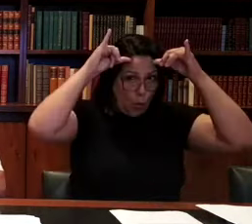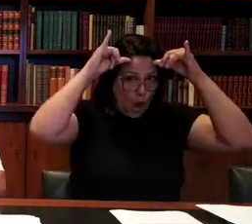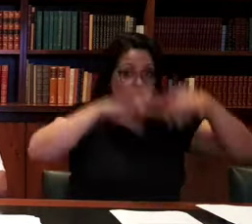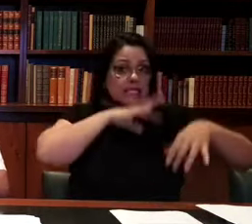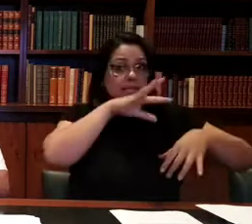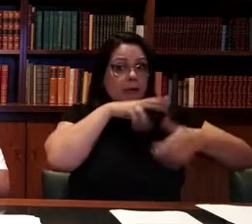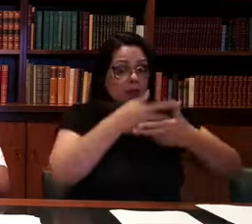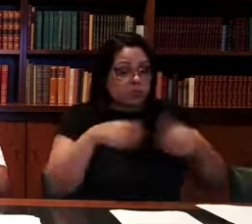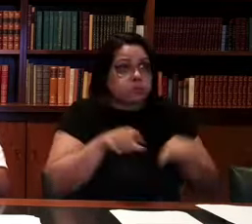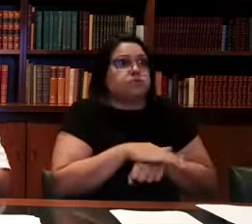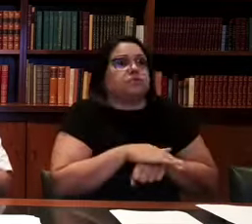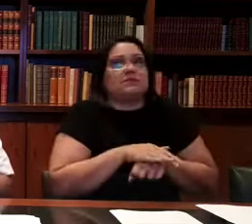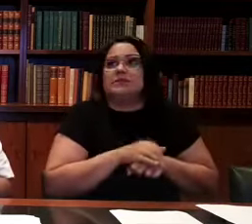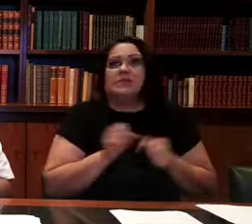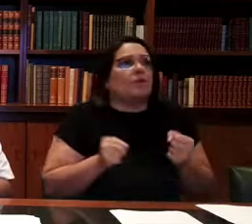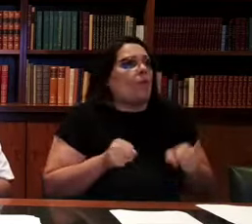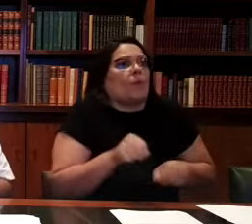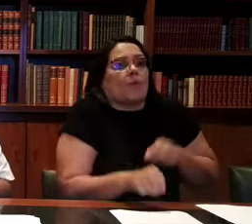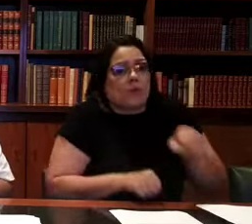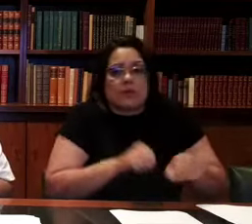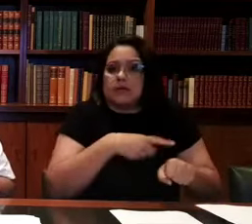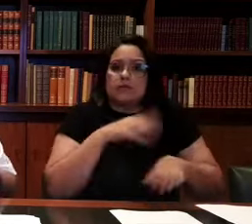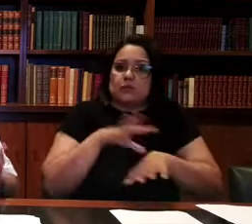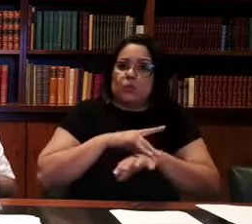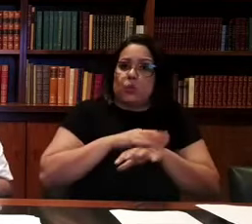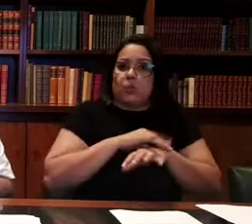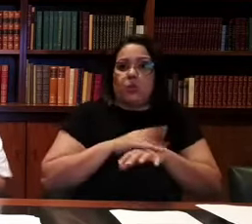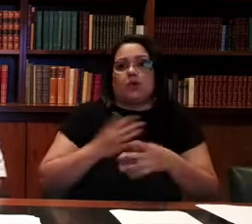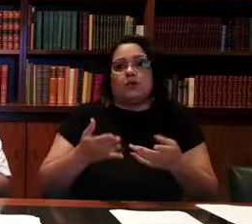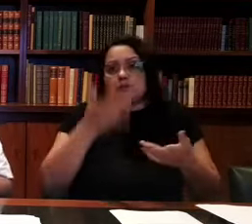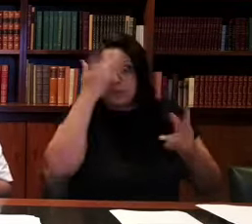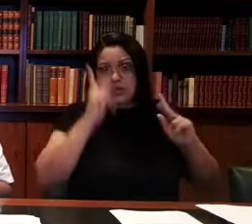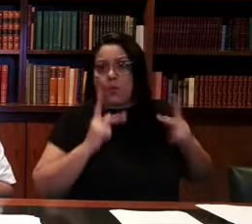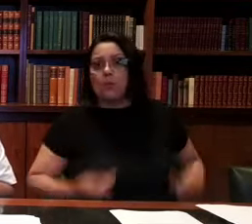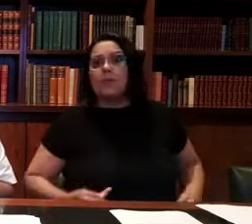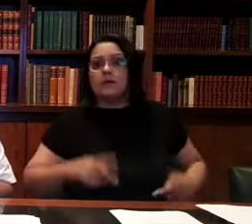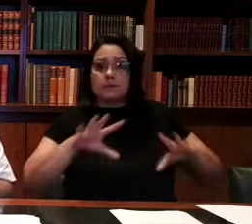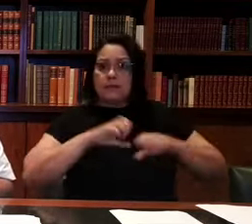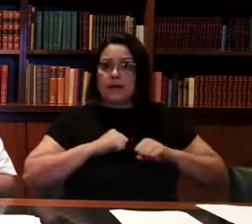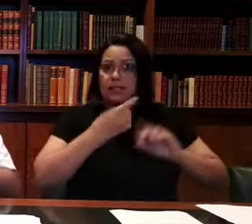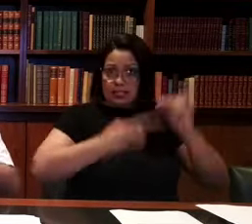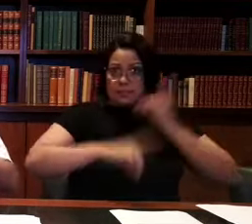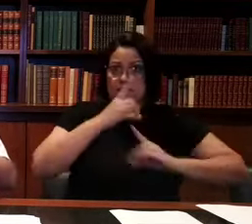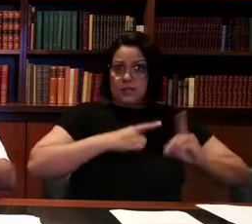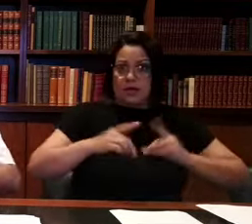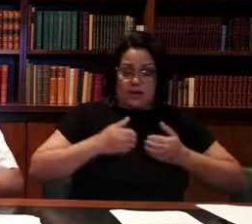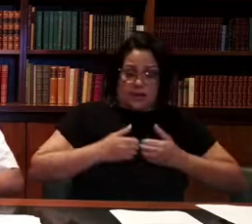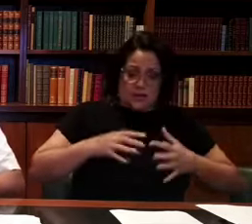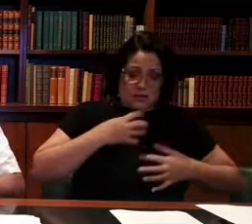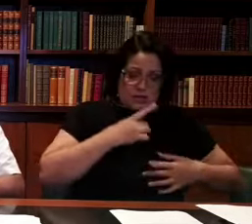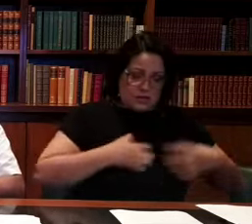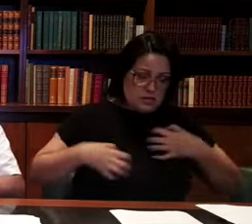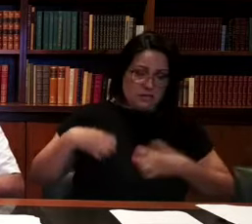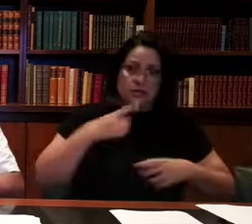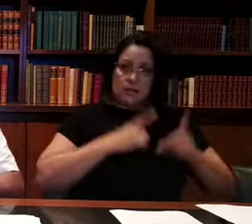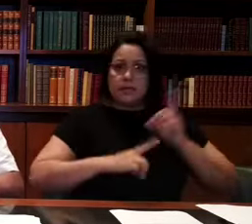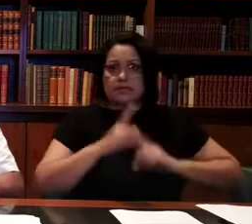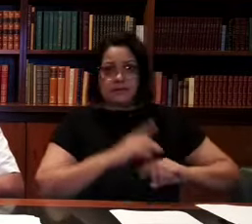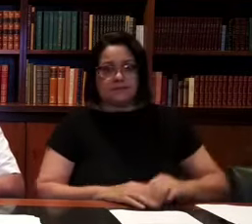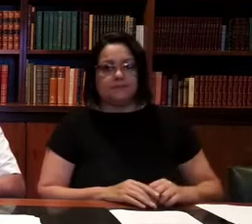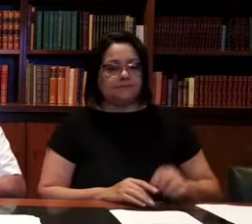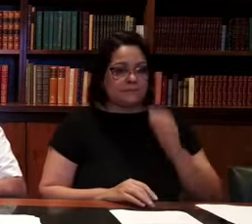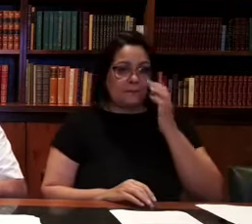fica doente também eu não sei como é que fica com animal que você arranjar um ser humano aqui tá depressão e mais ainda né